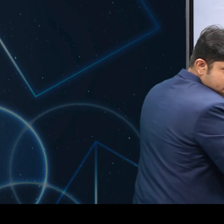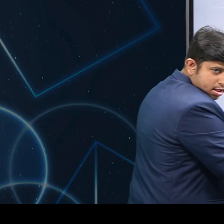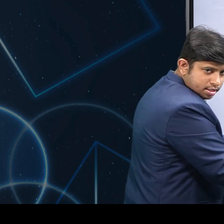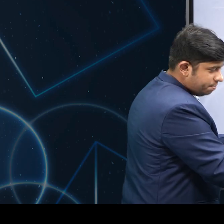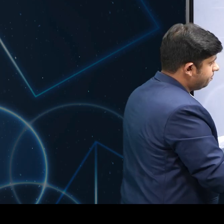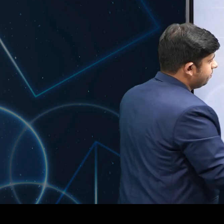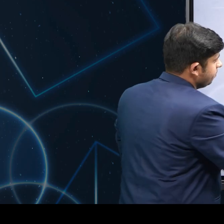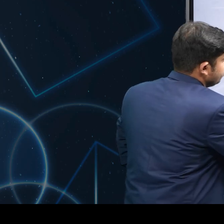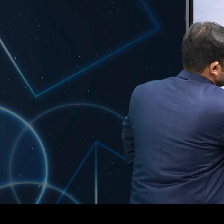24,640 ಲೀಟರ್.